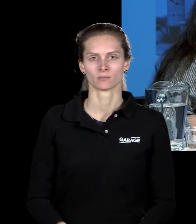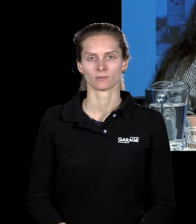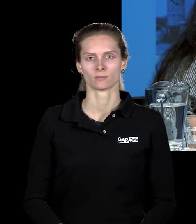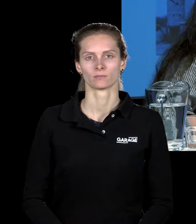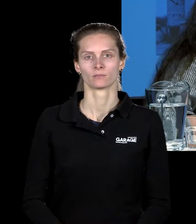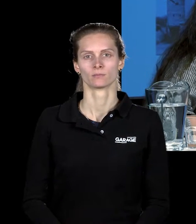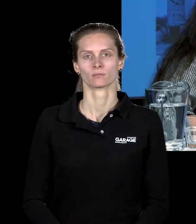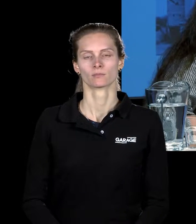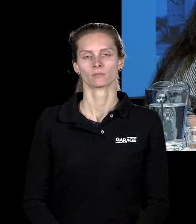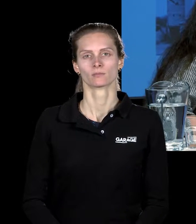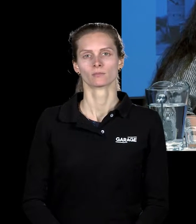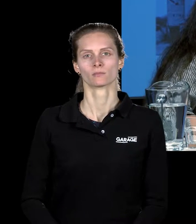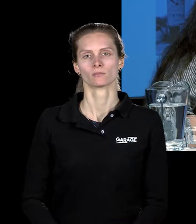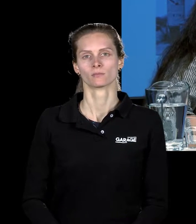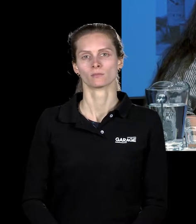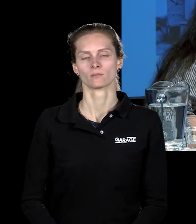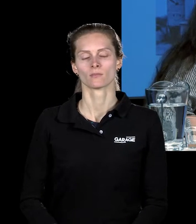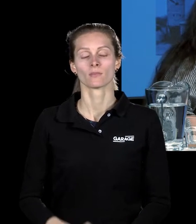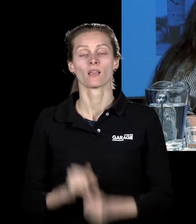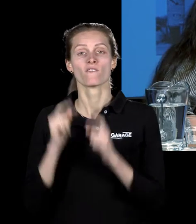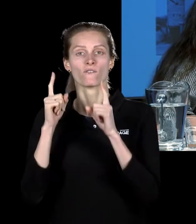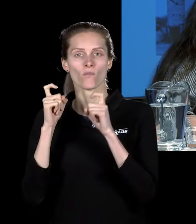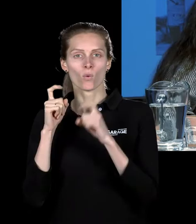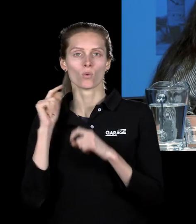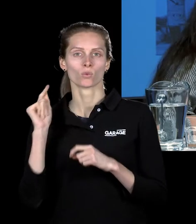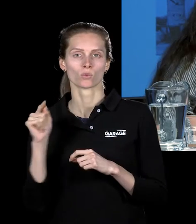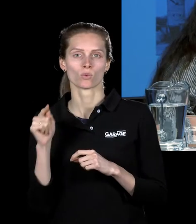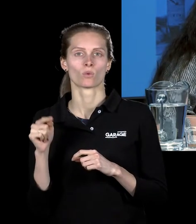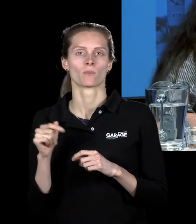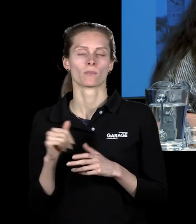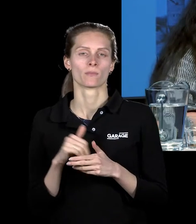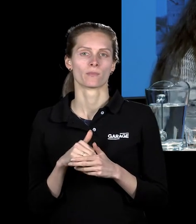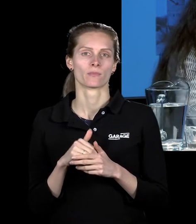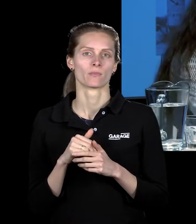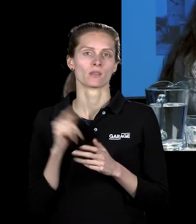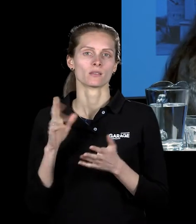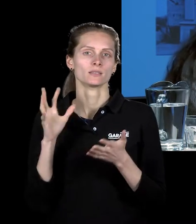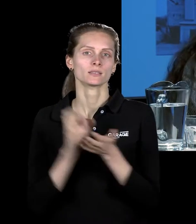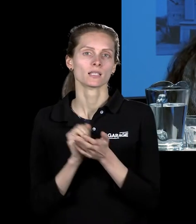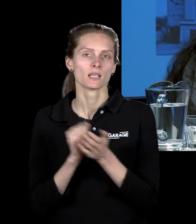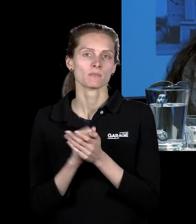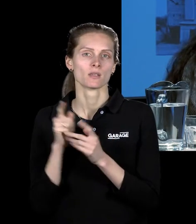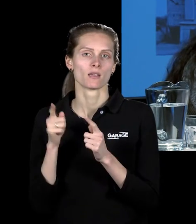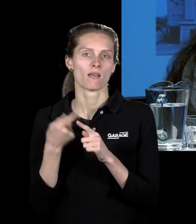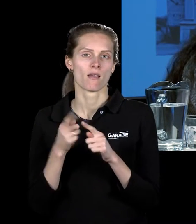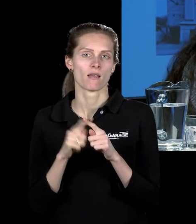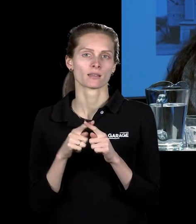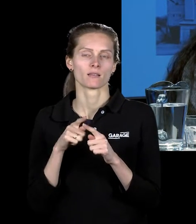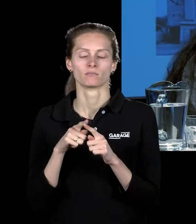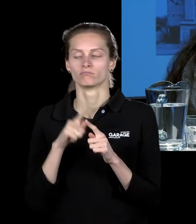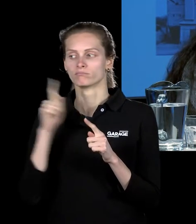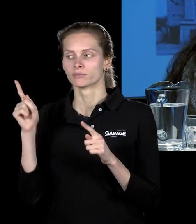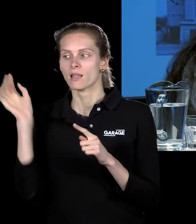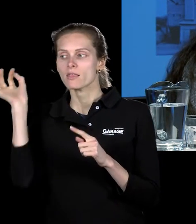И, то, и фотографии, они, их занятия отсылают, собственно говоря, к немецкой фотографии